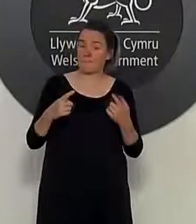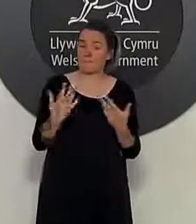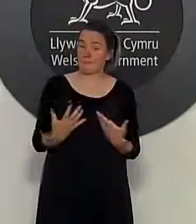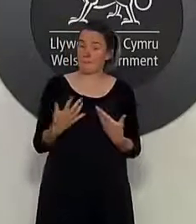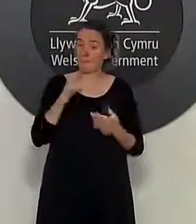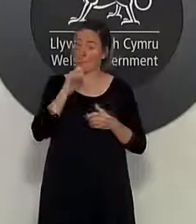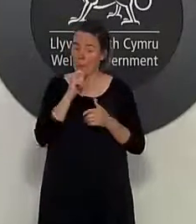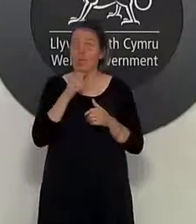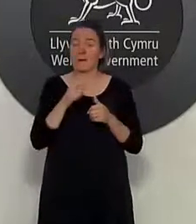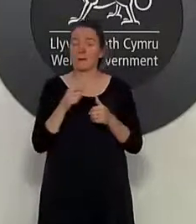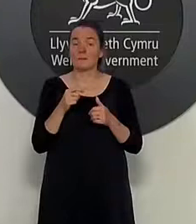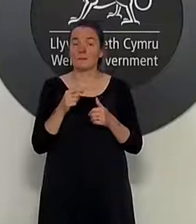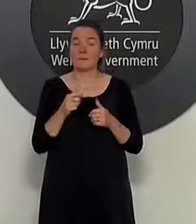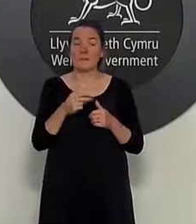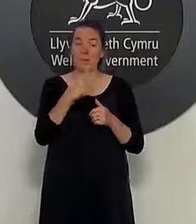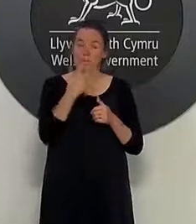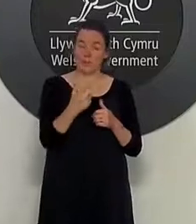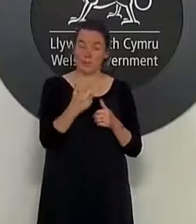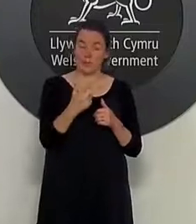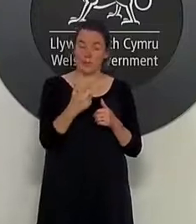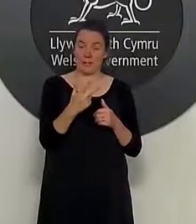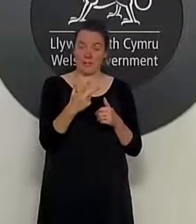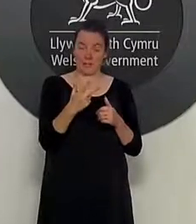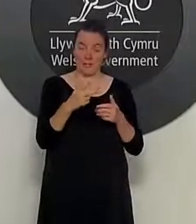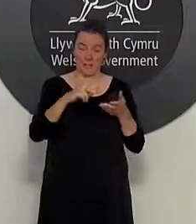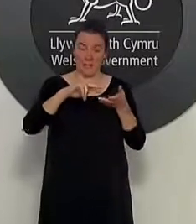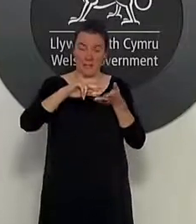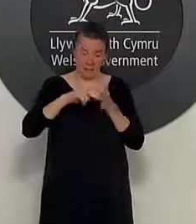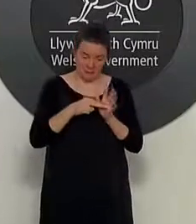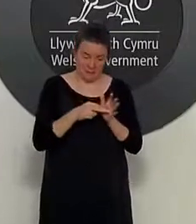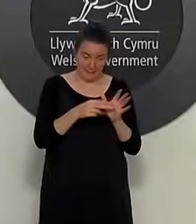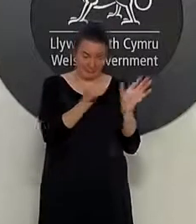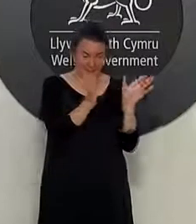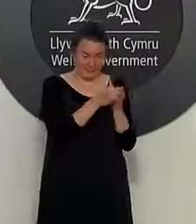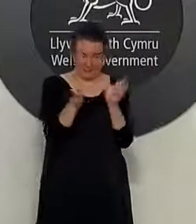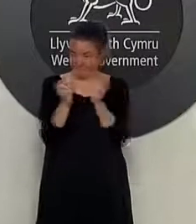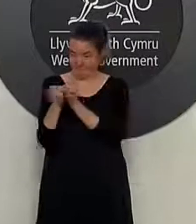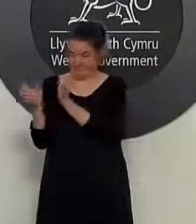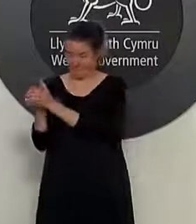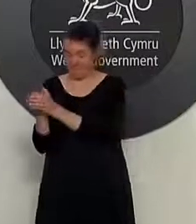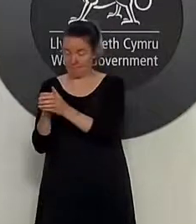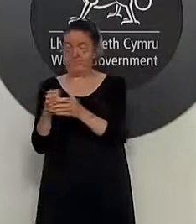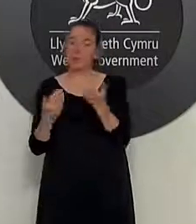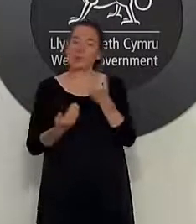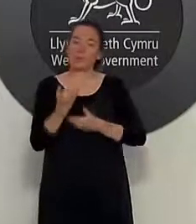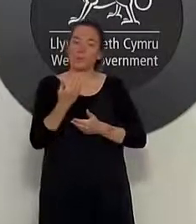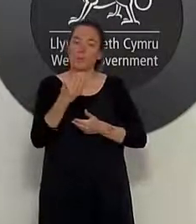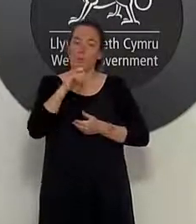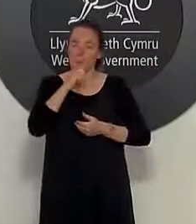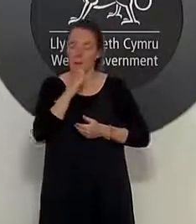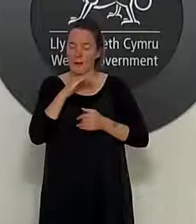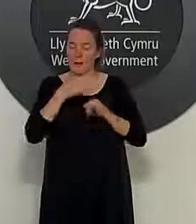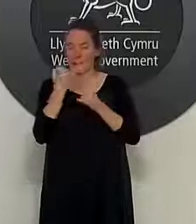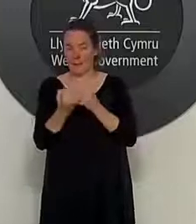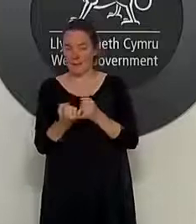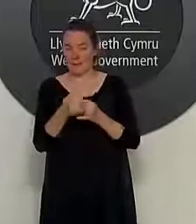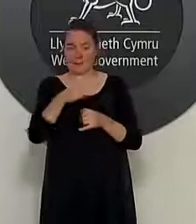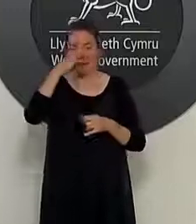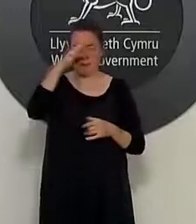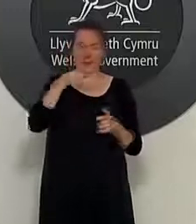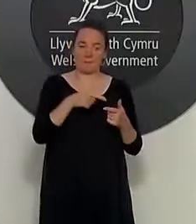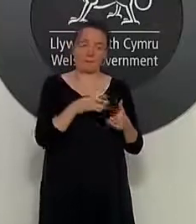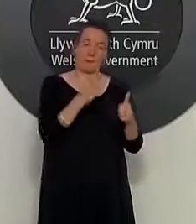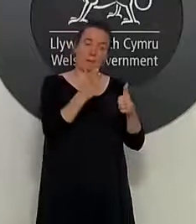gyflwyno tri dosbarth defnydd cynllunio newydd erbyn diwedd yr haf. Prif gatre, ail